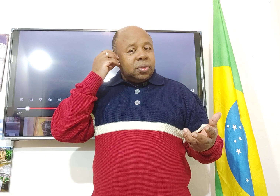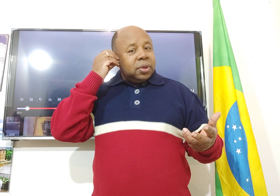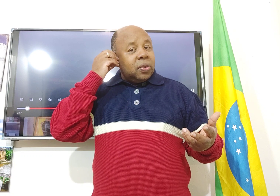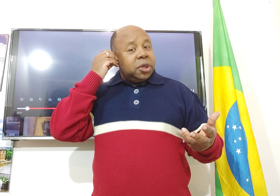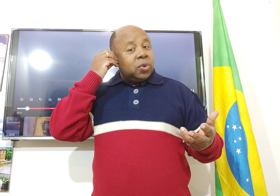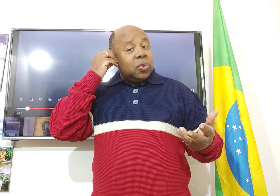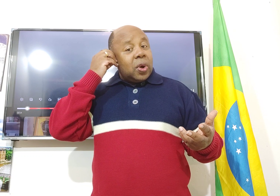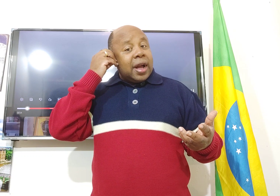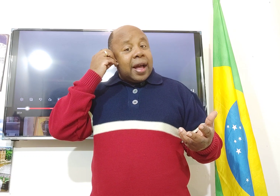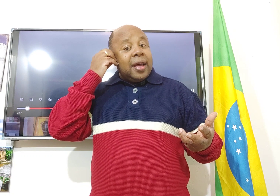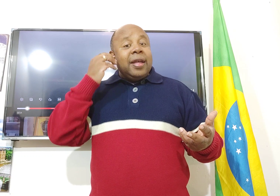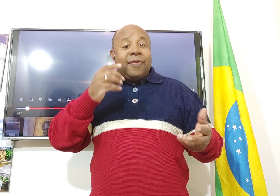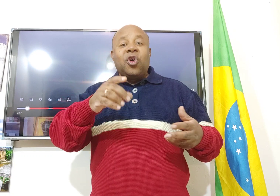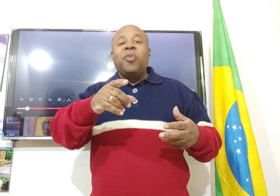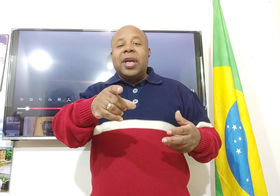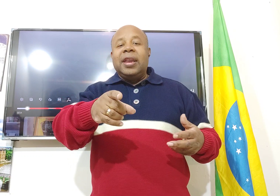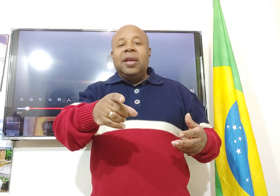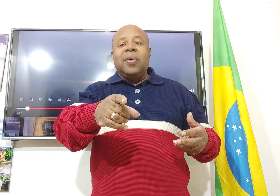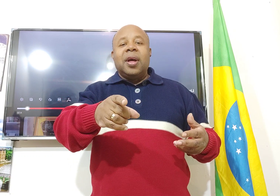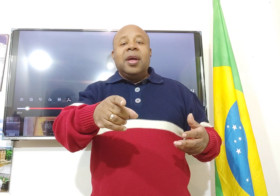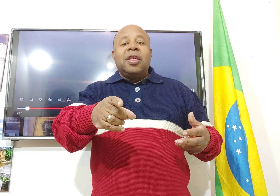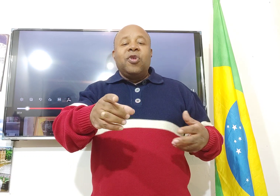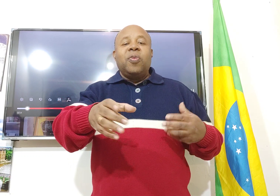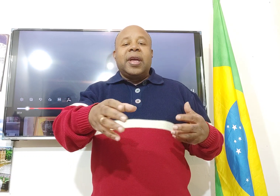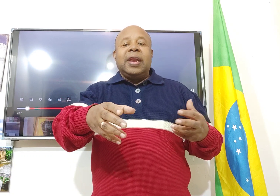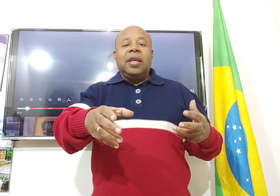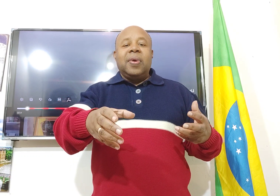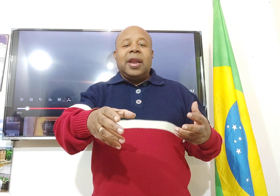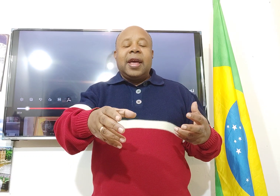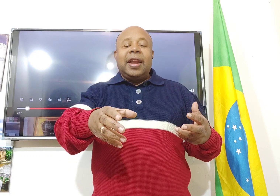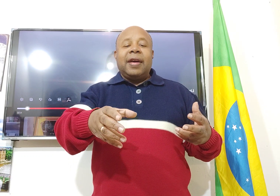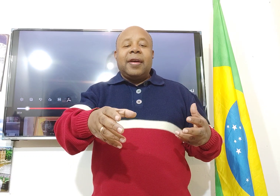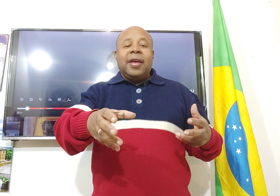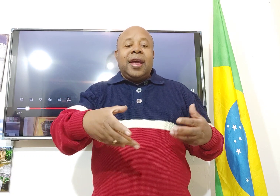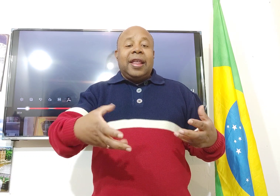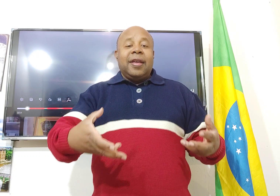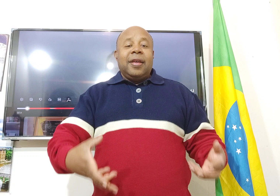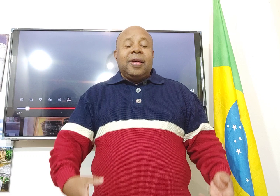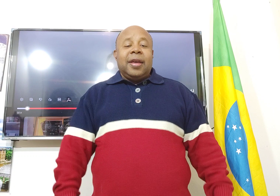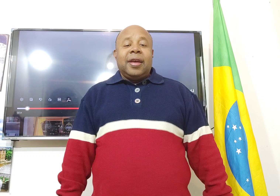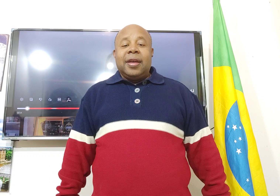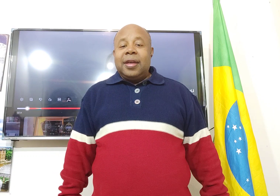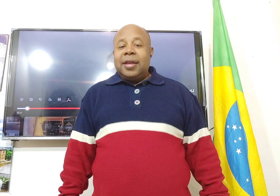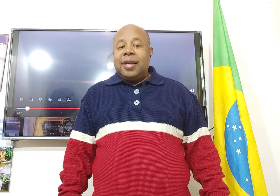Então hoje é tudo com H. Você viu como que a língua, ela é...